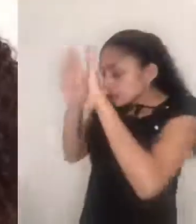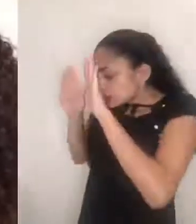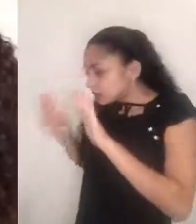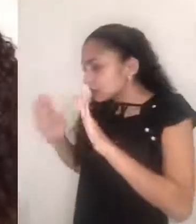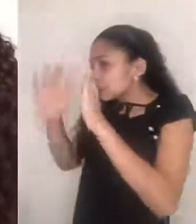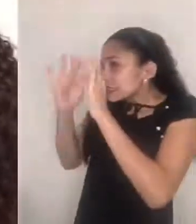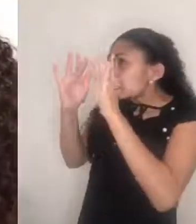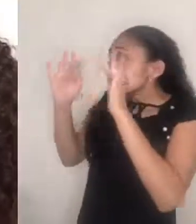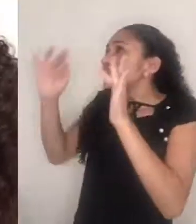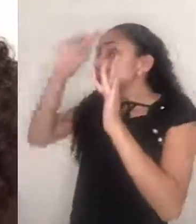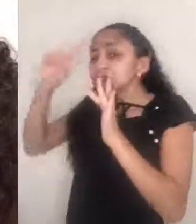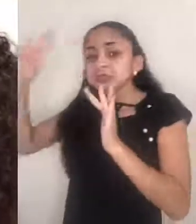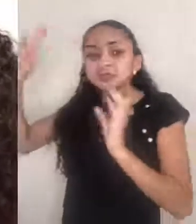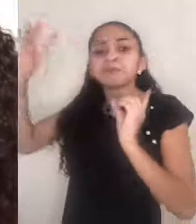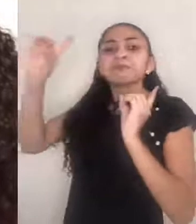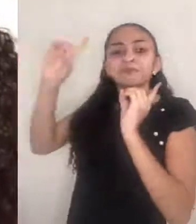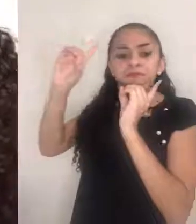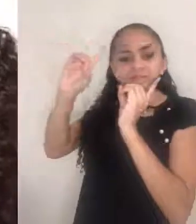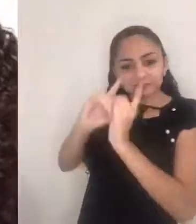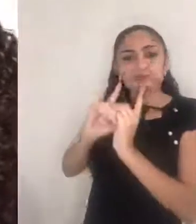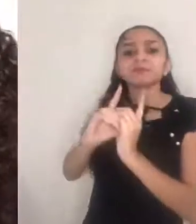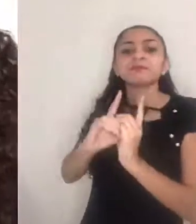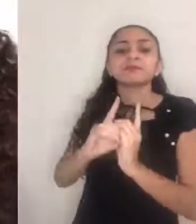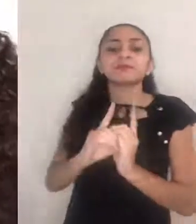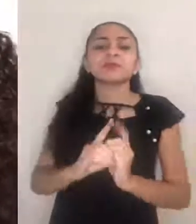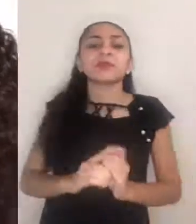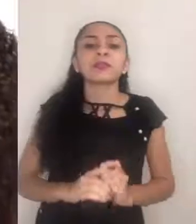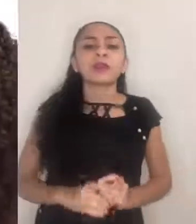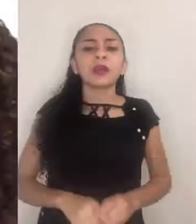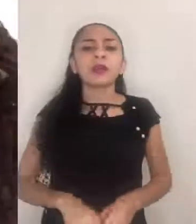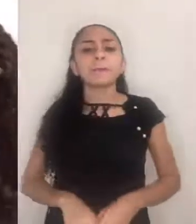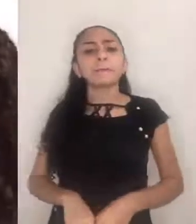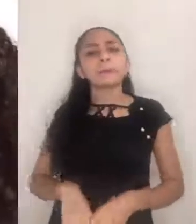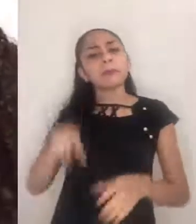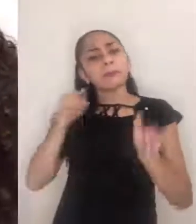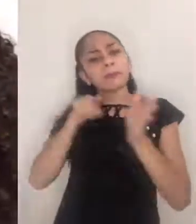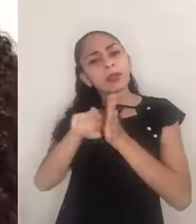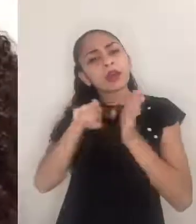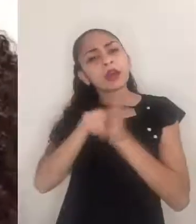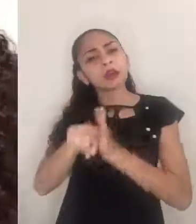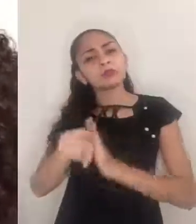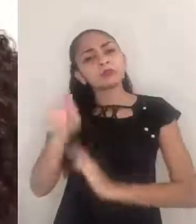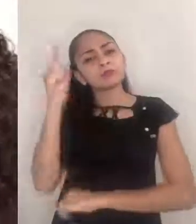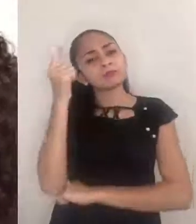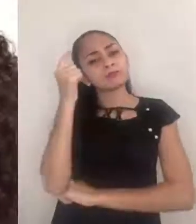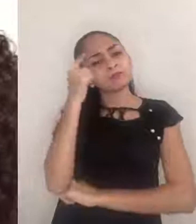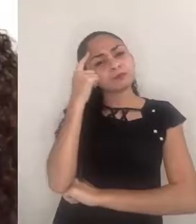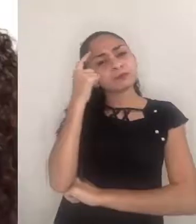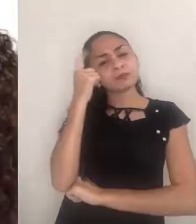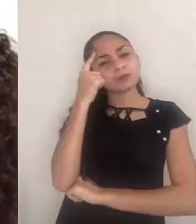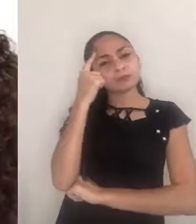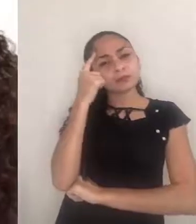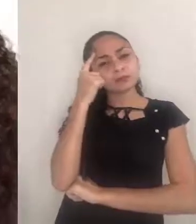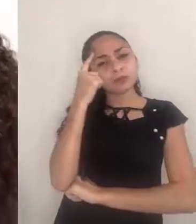se achegará até nós. É o que a palavra nos diz lá na epístola de Tiago. E a grande pergunta que fica para nós, para